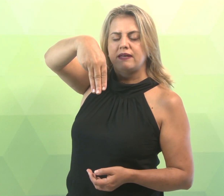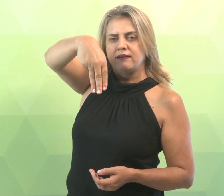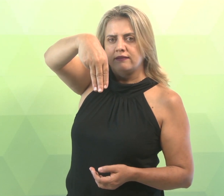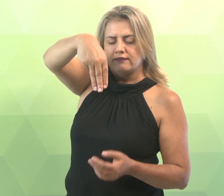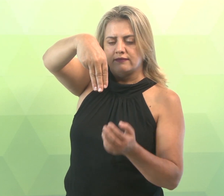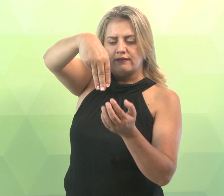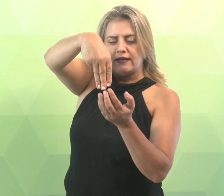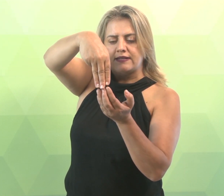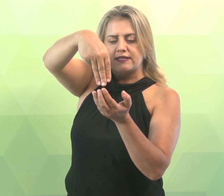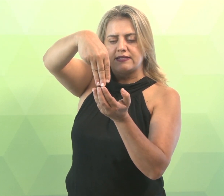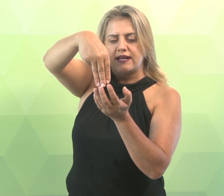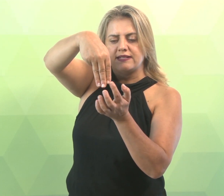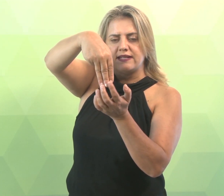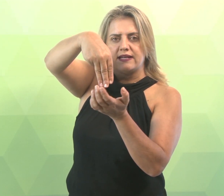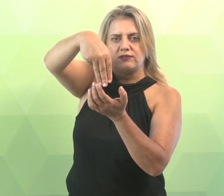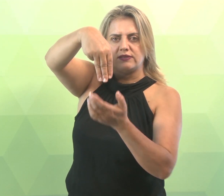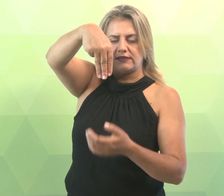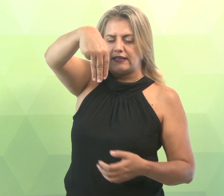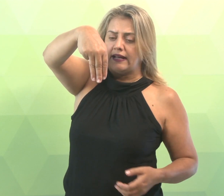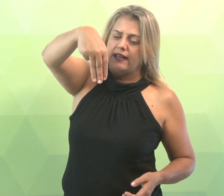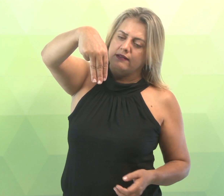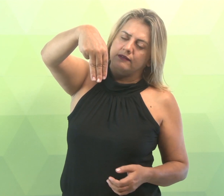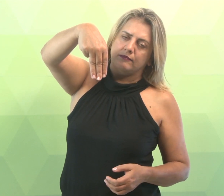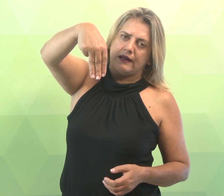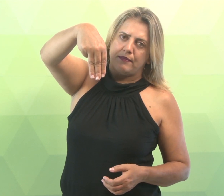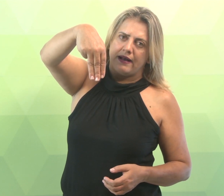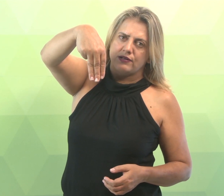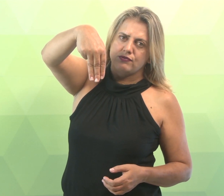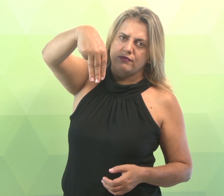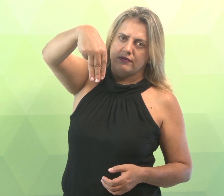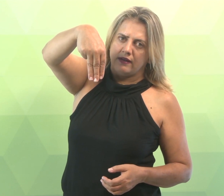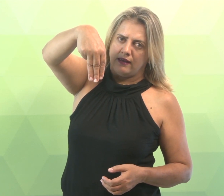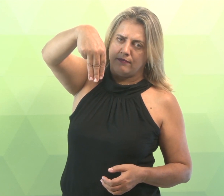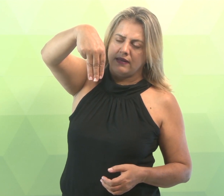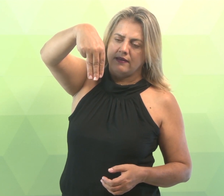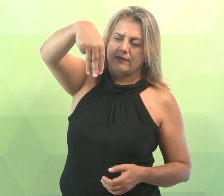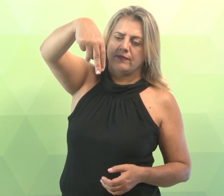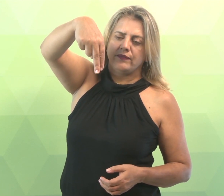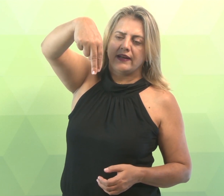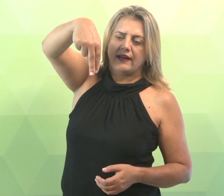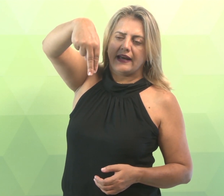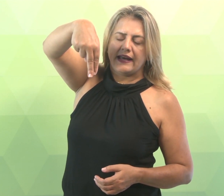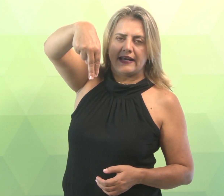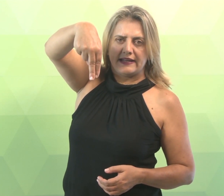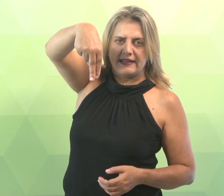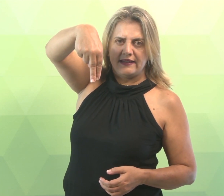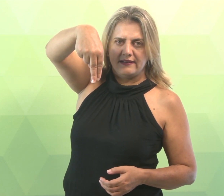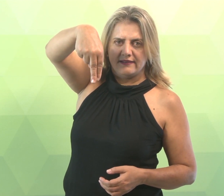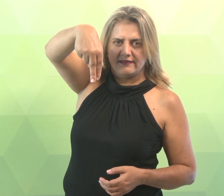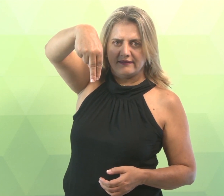M, esses 3 dedos, né? Para baixo, M, N,